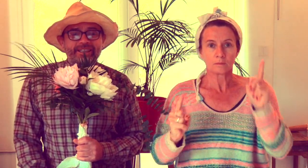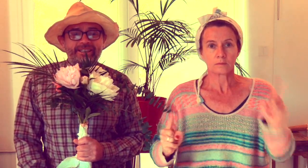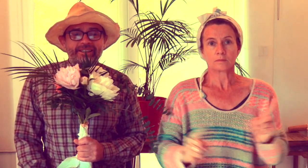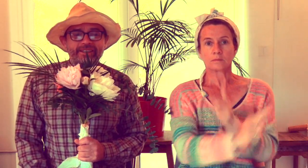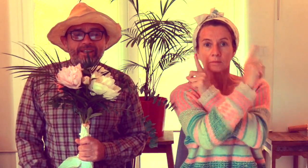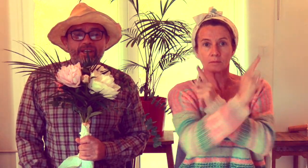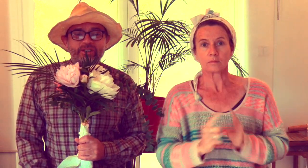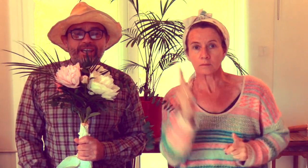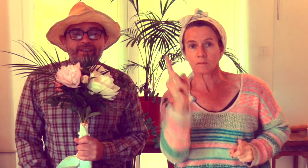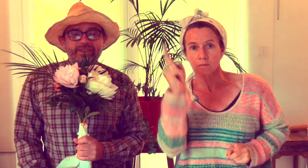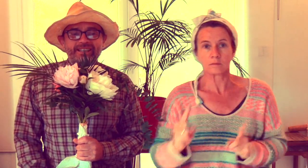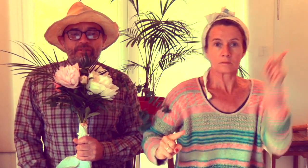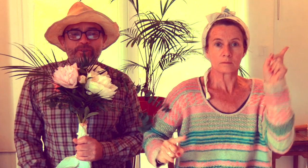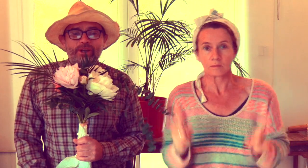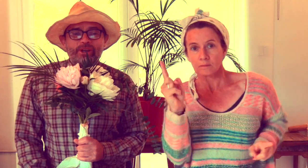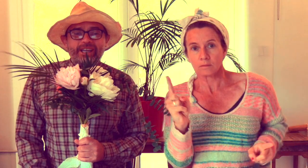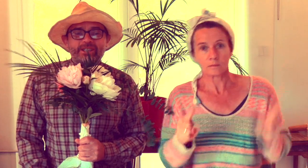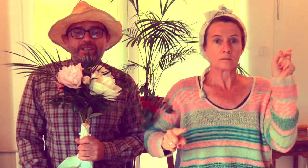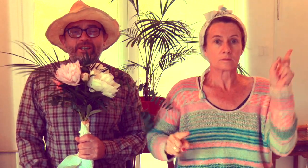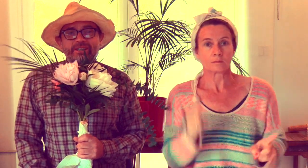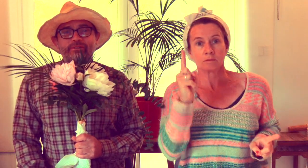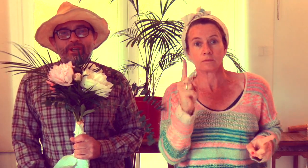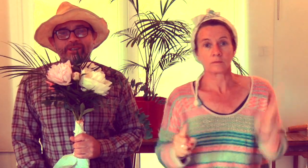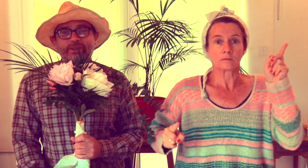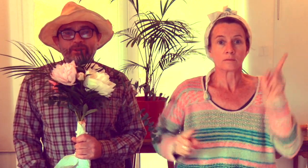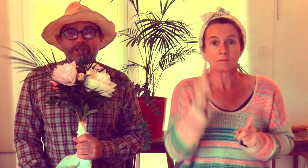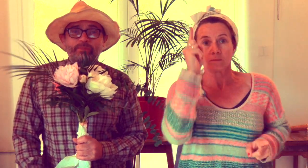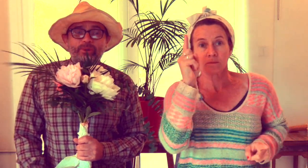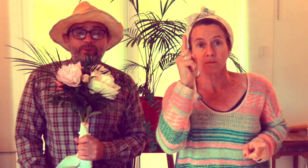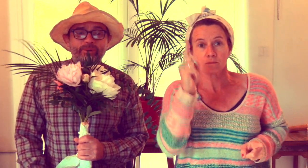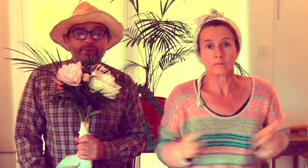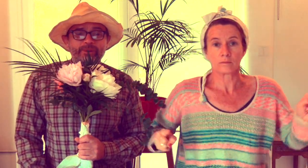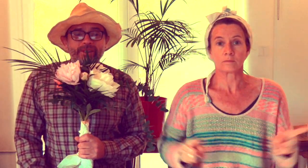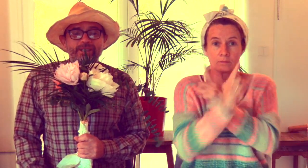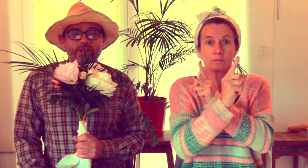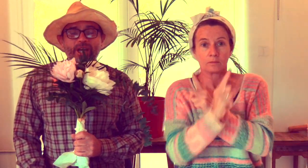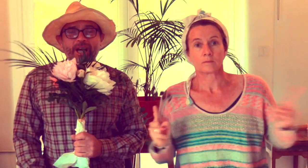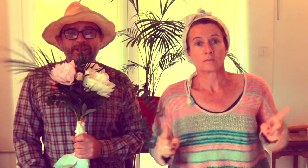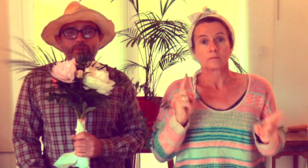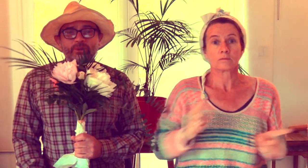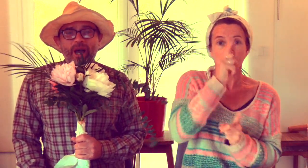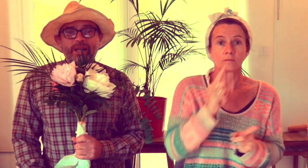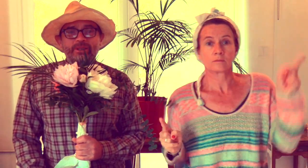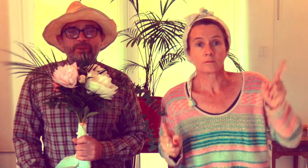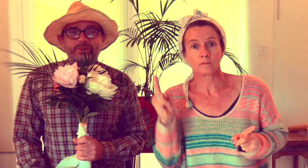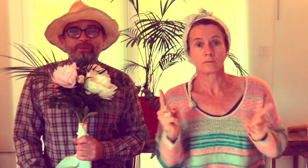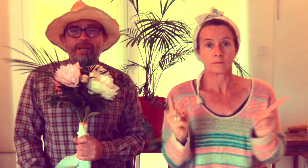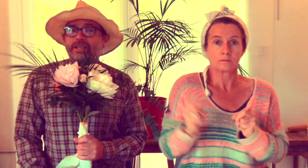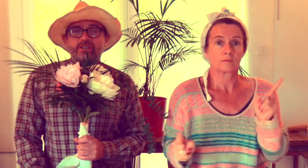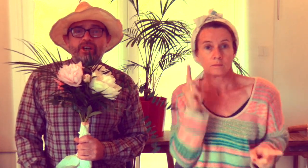d'églantines. J'ai cueilli des fleurs et j'ai soufflé tant que j'ai pu. J'ai attendu, attendu, mais n'est